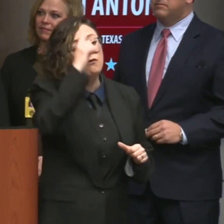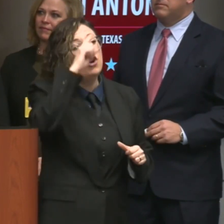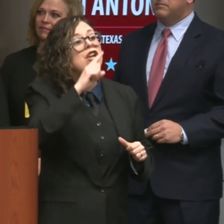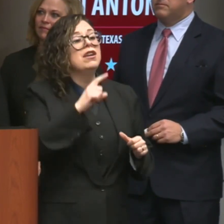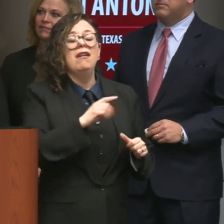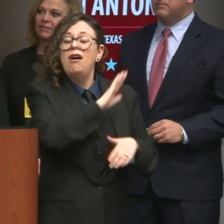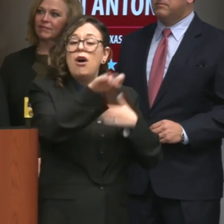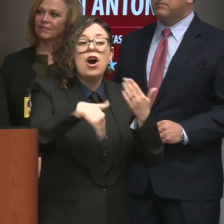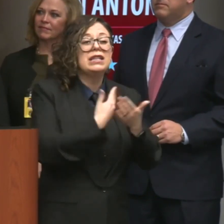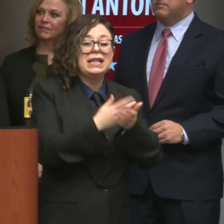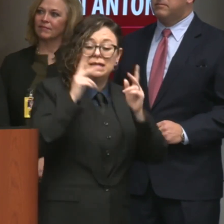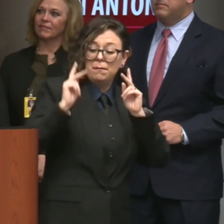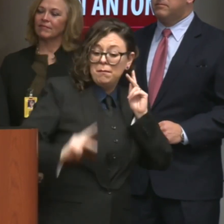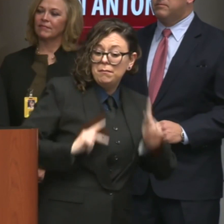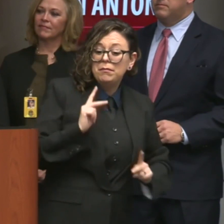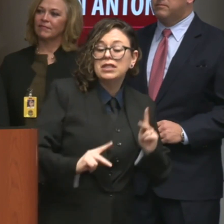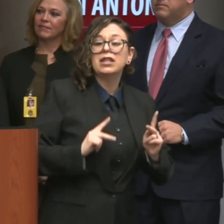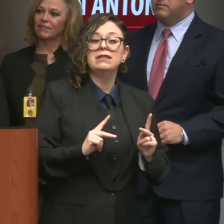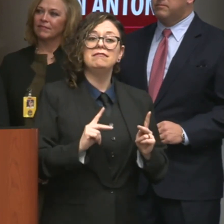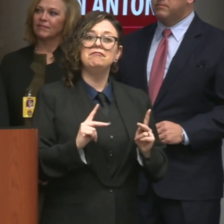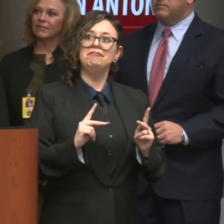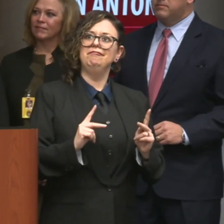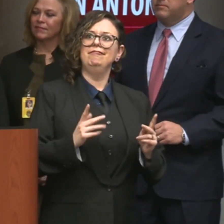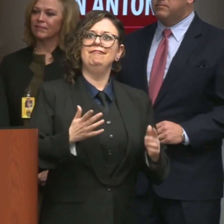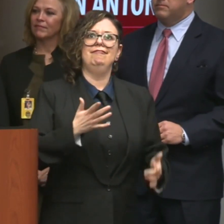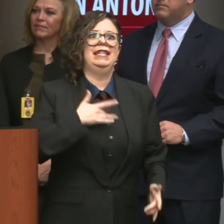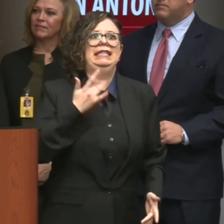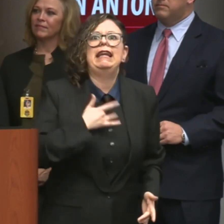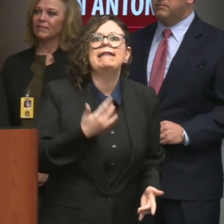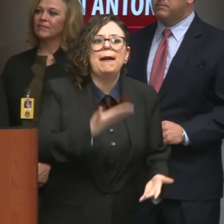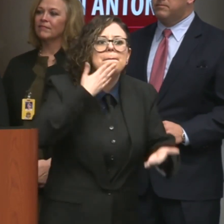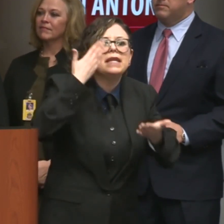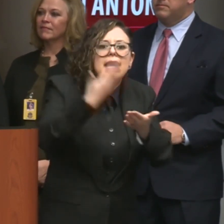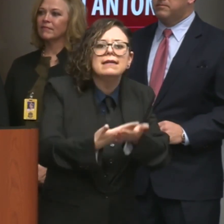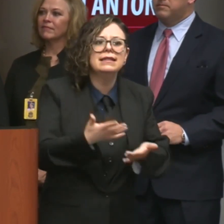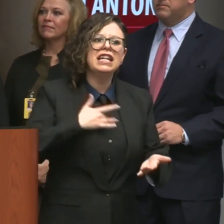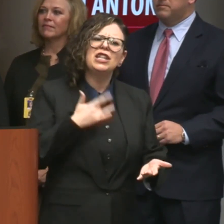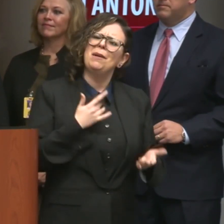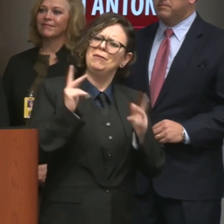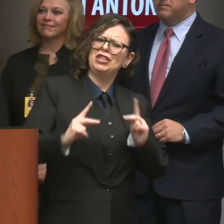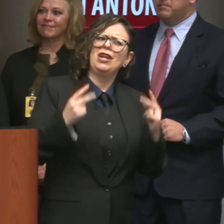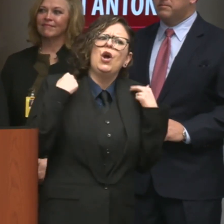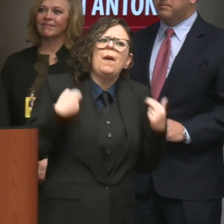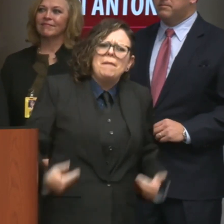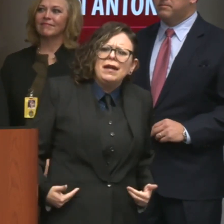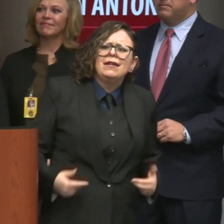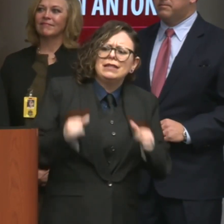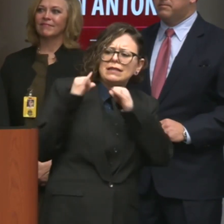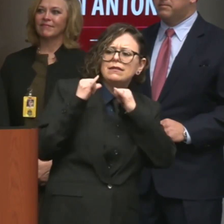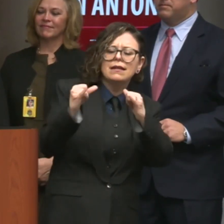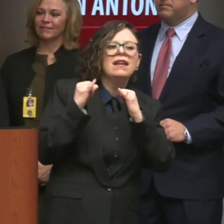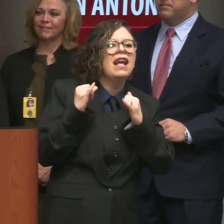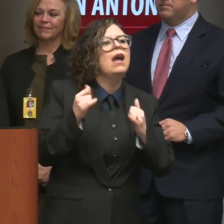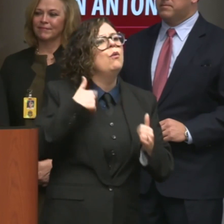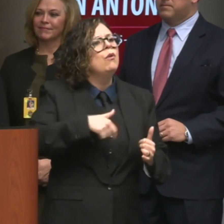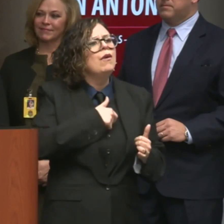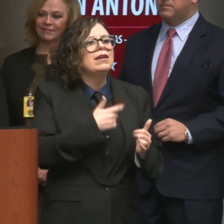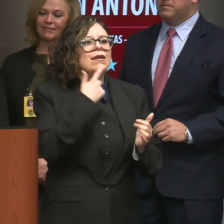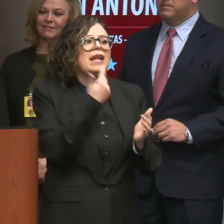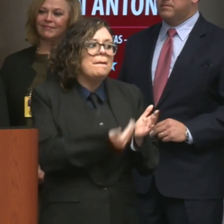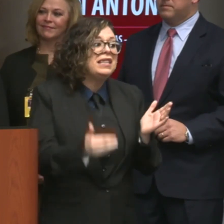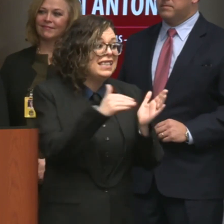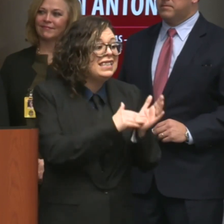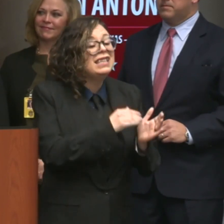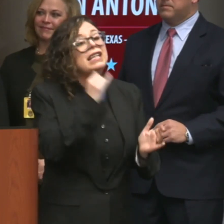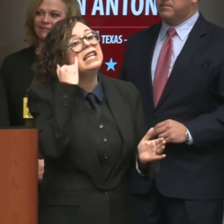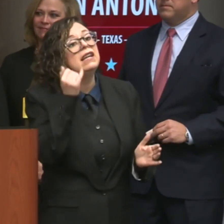se sientan bien, se sientan como que son personas humanas, son seres humanos. Quiero repetirles que si